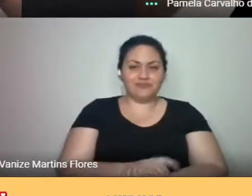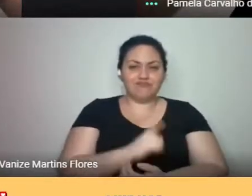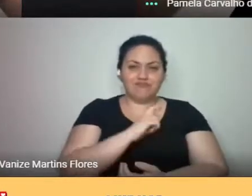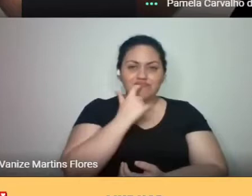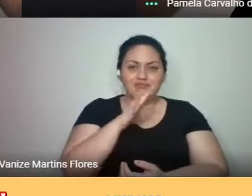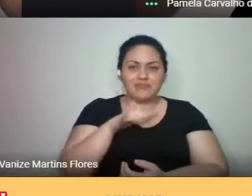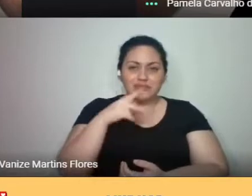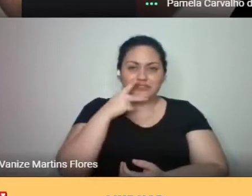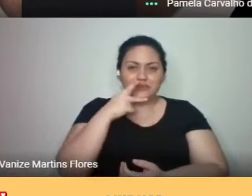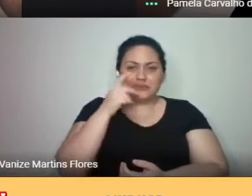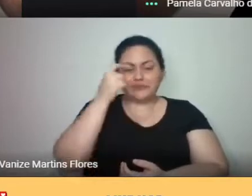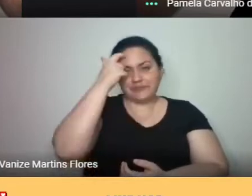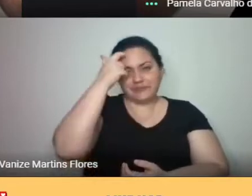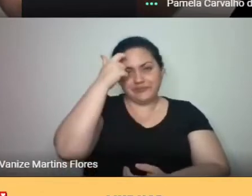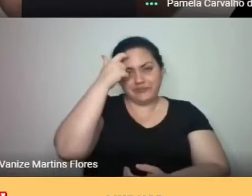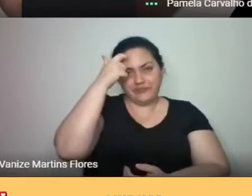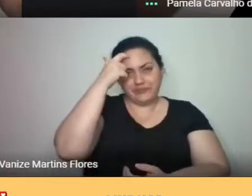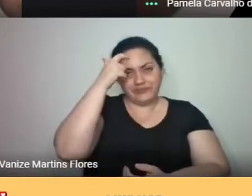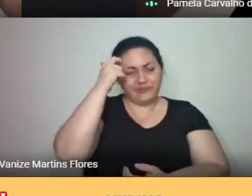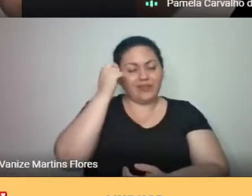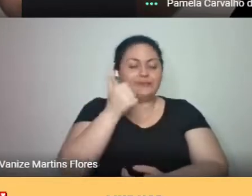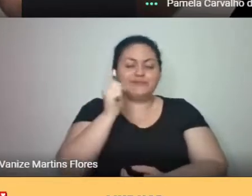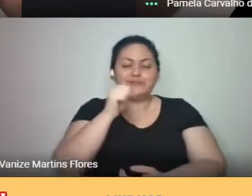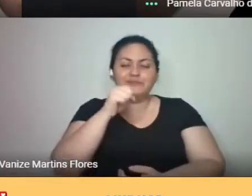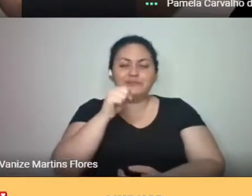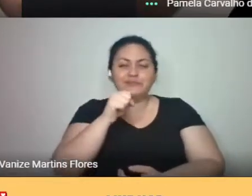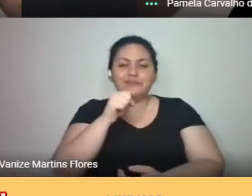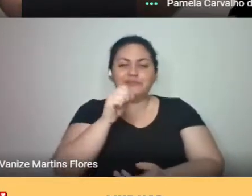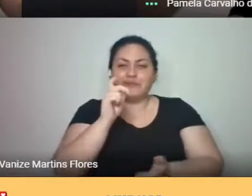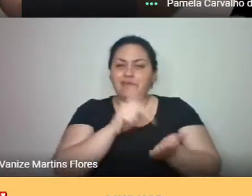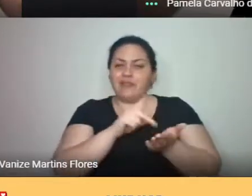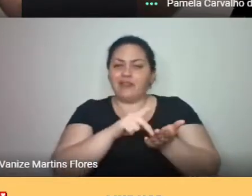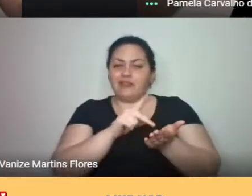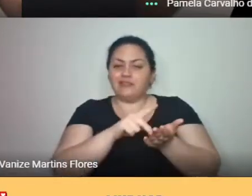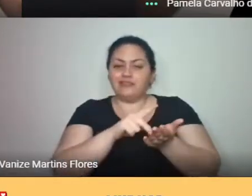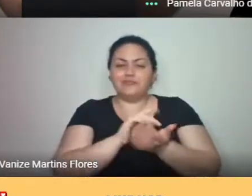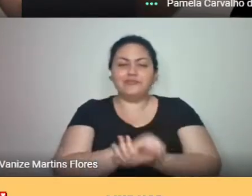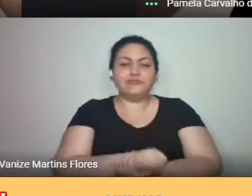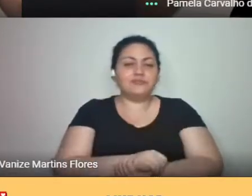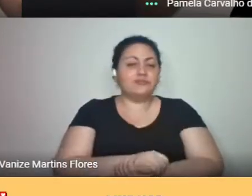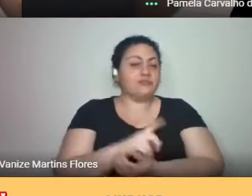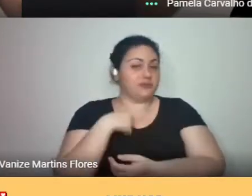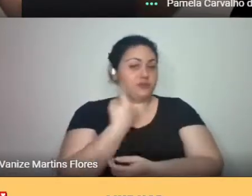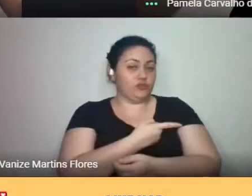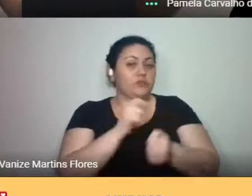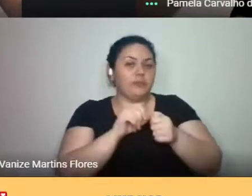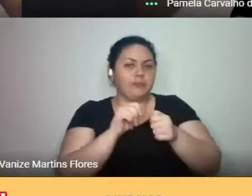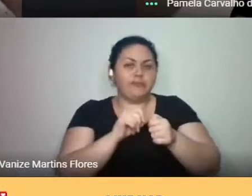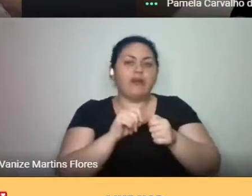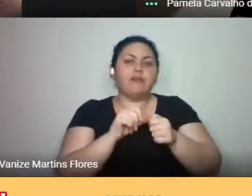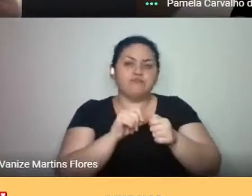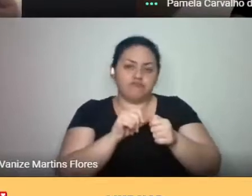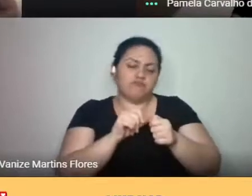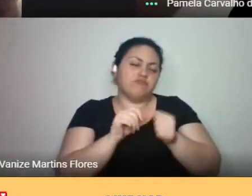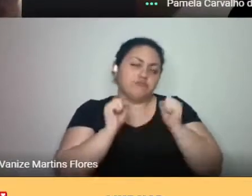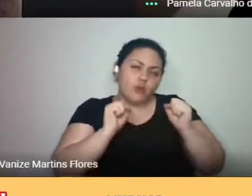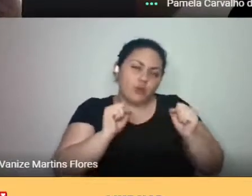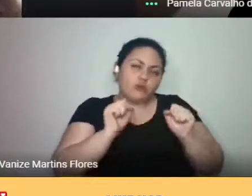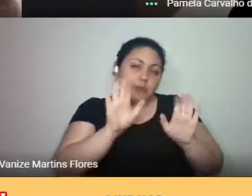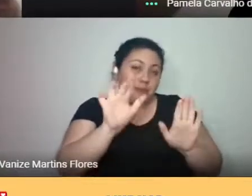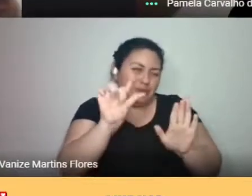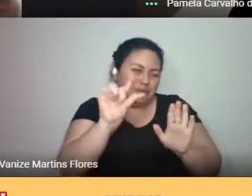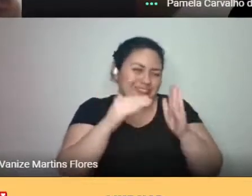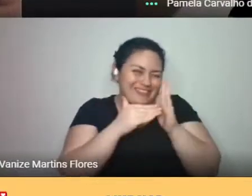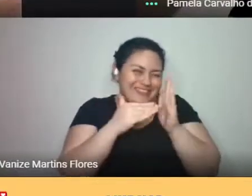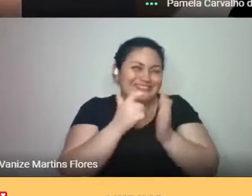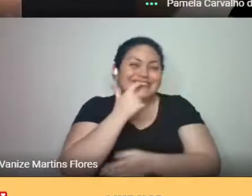É verdade, Pamela, é verdade. A gente pode fazer também esse processo, né, de fazer... Só um instantinho aqui, só um momentinho.